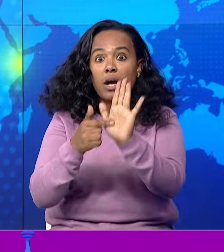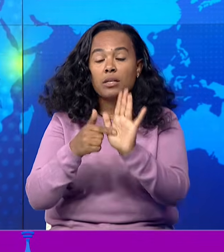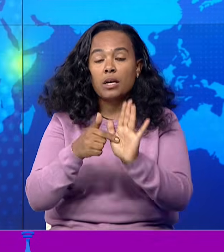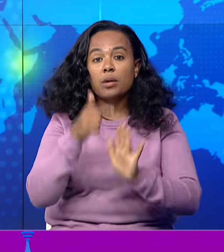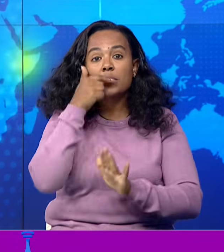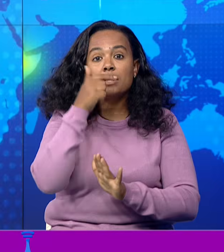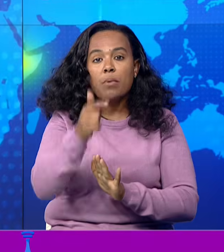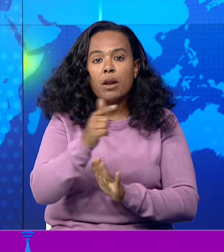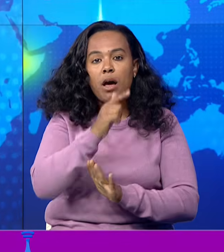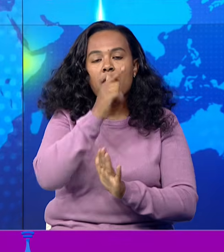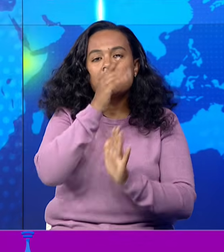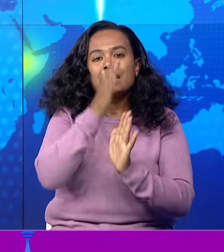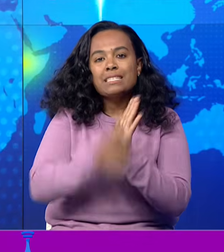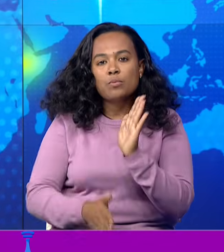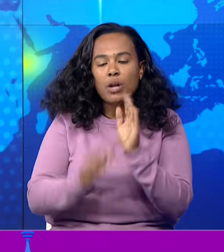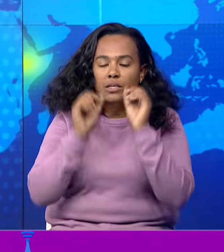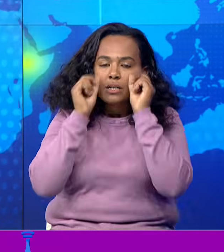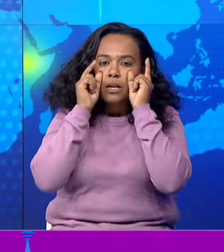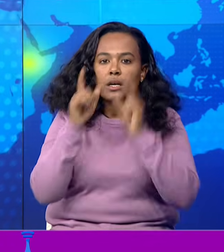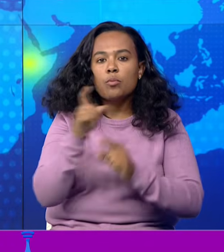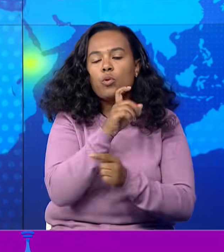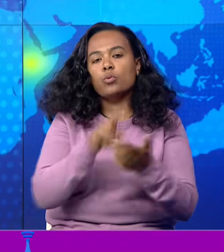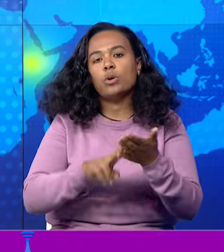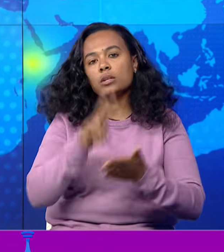እስኪባል አፈጻጸሙ አስደናቂ መሆኑን